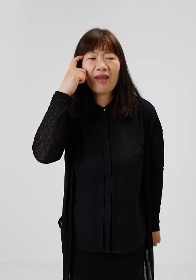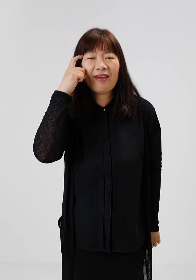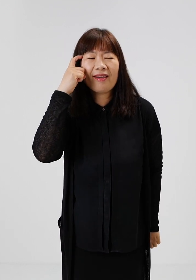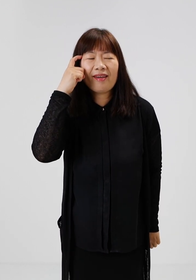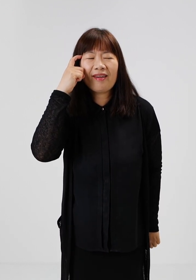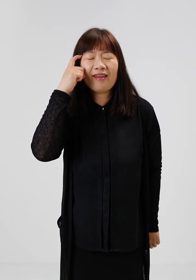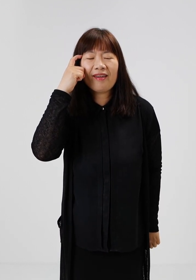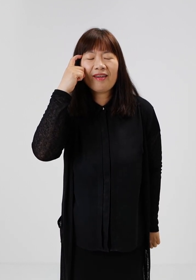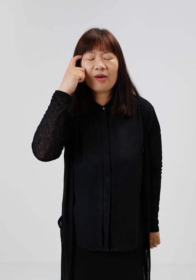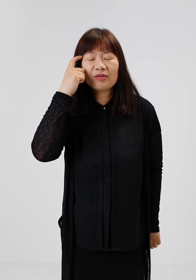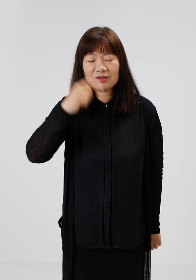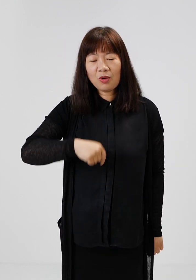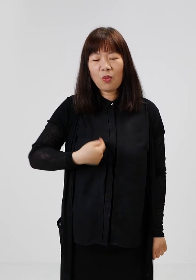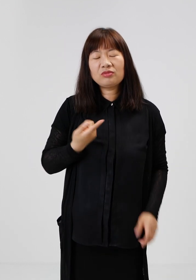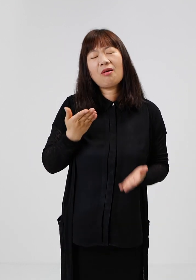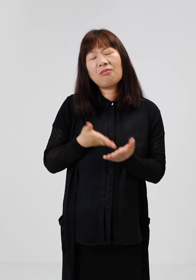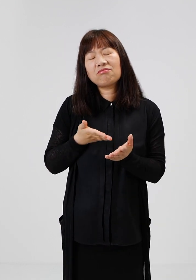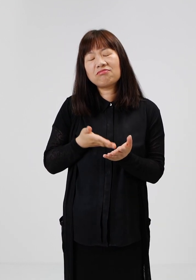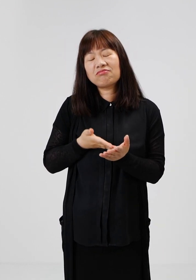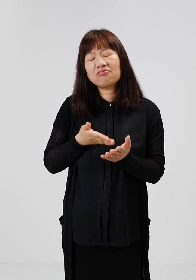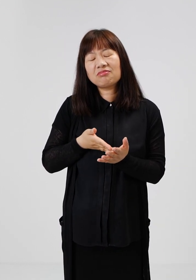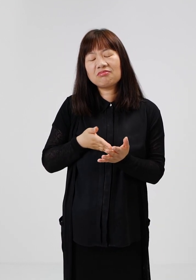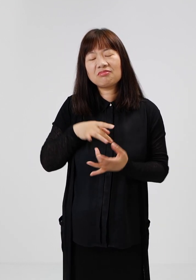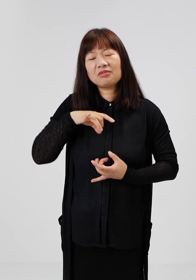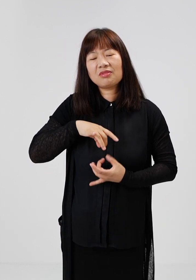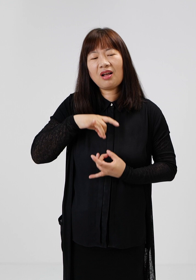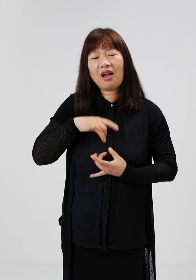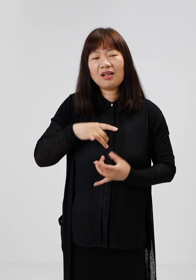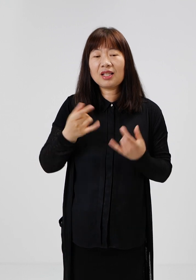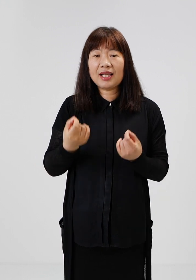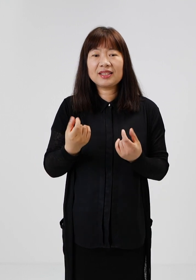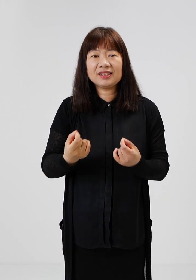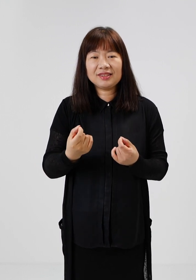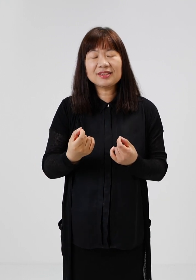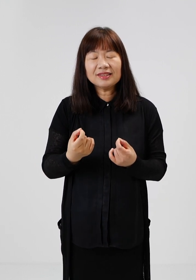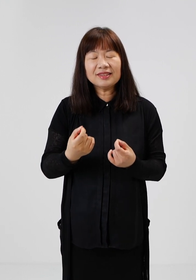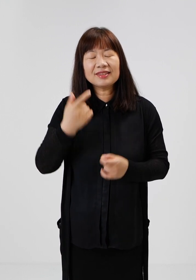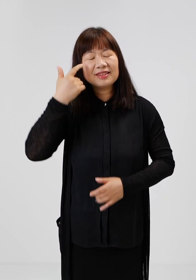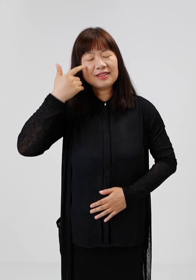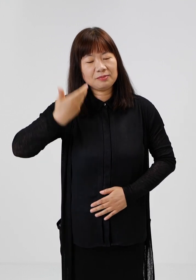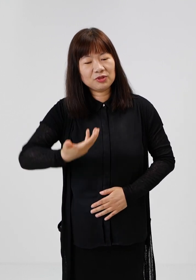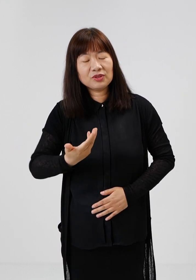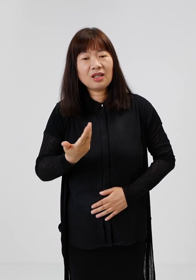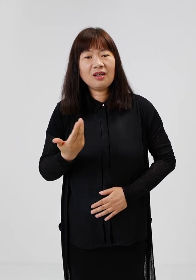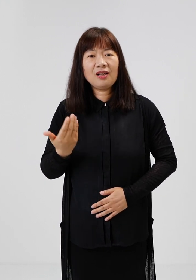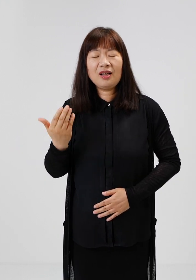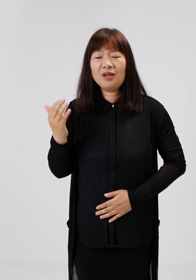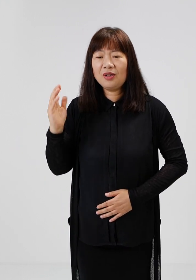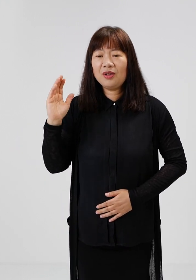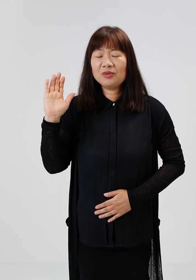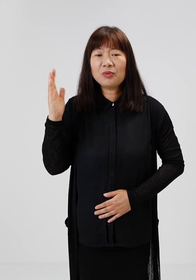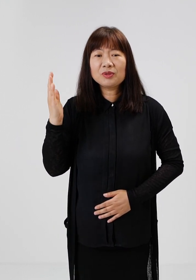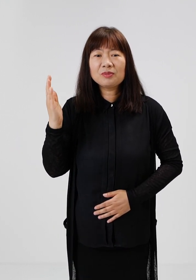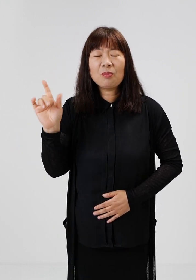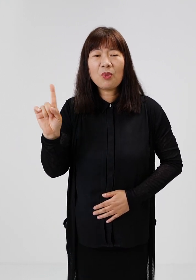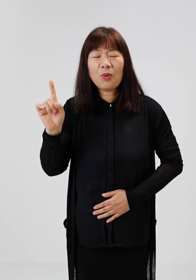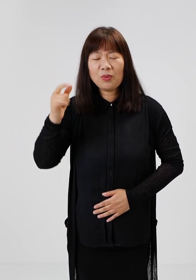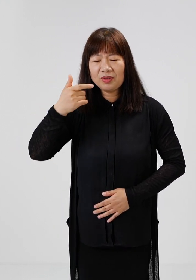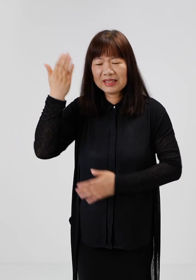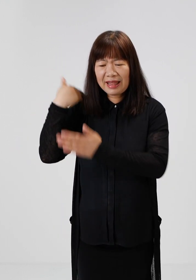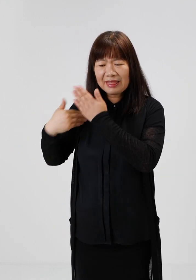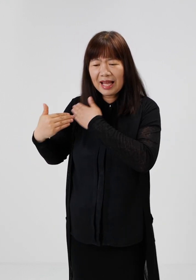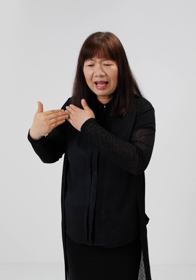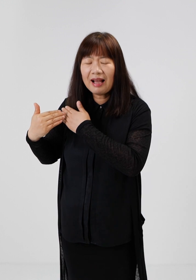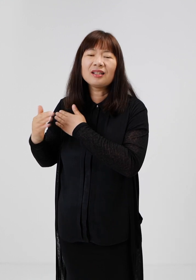이게 이제 그분의 독백 같은 질문이에요. 그렇잖아요. 요즘은 옛날하고 달라서 많은